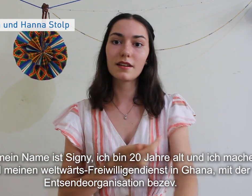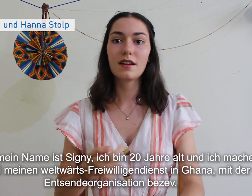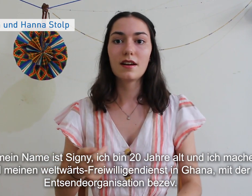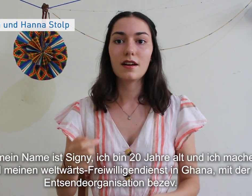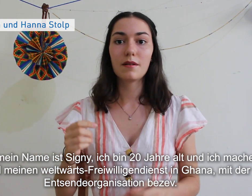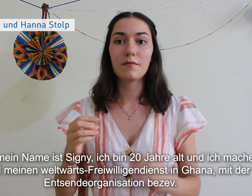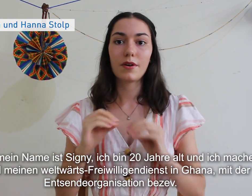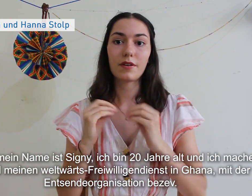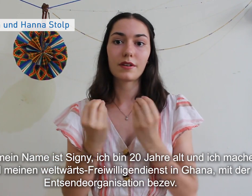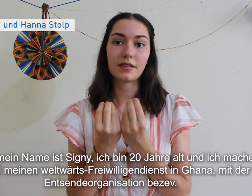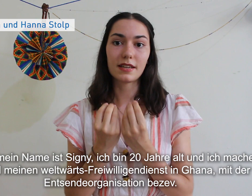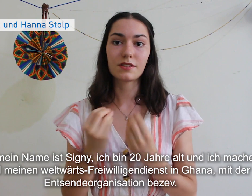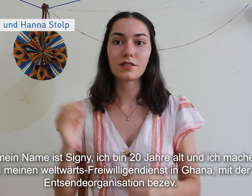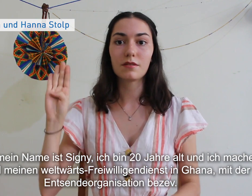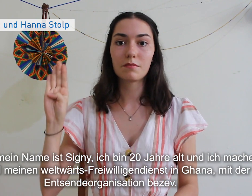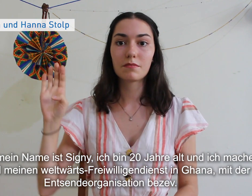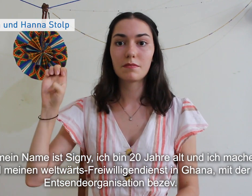mit der Entsenderorganisation BZEF.